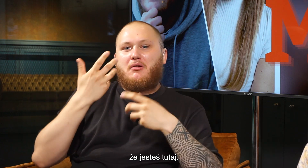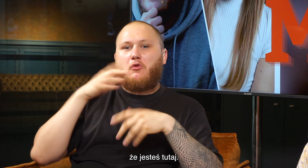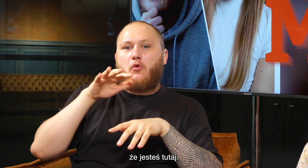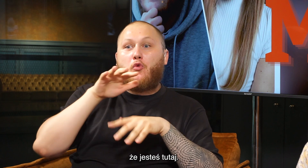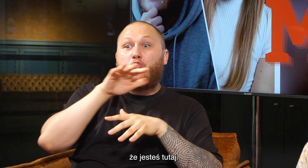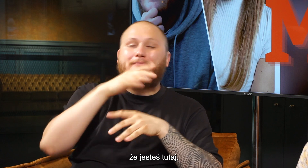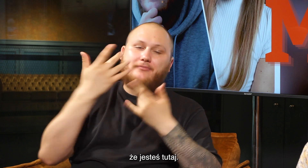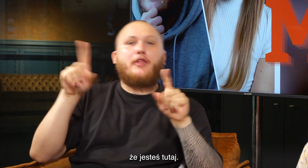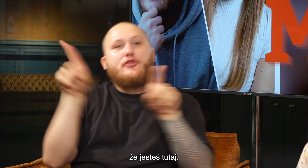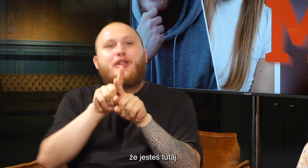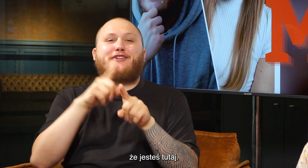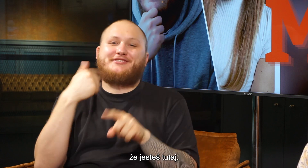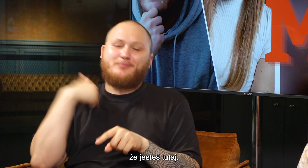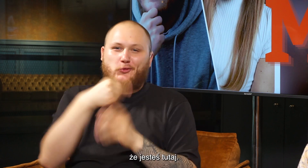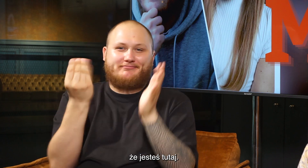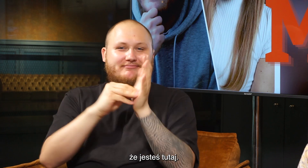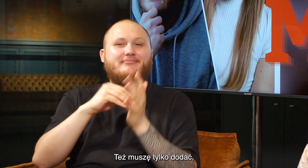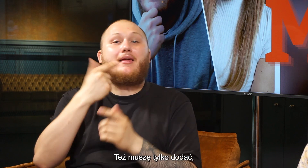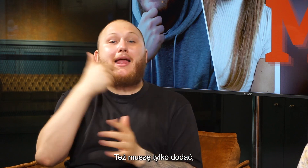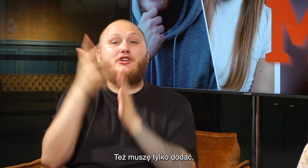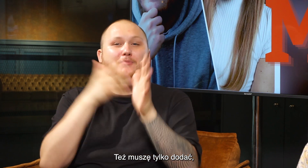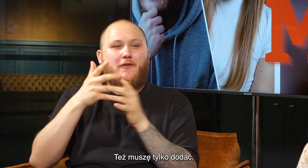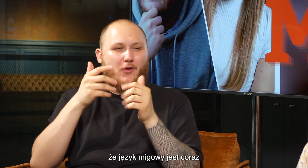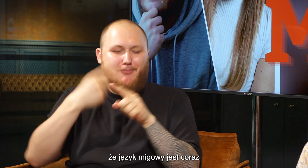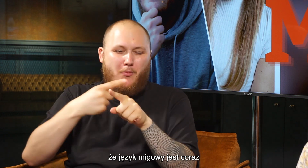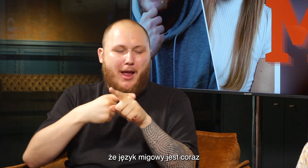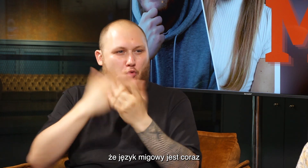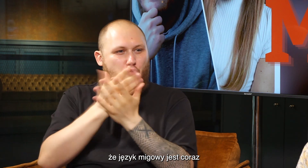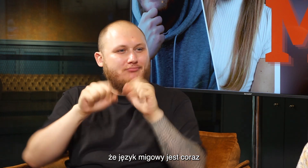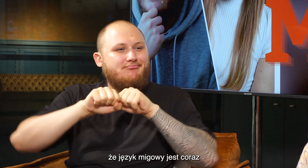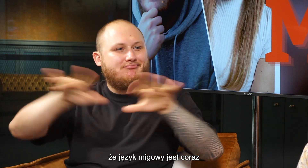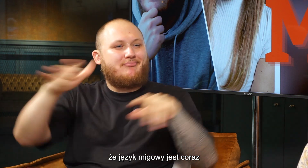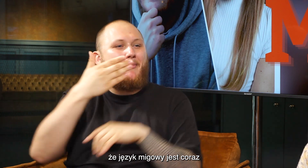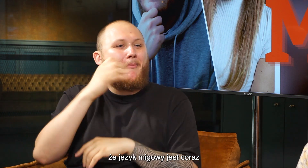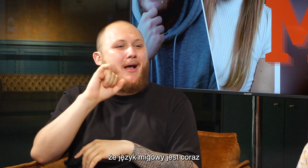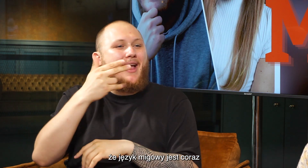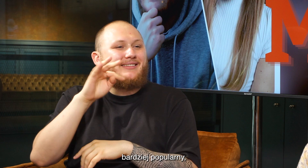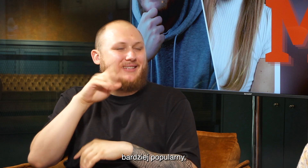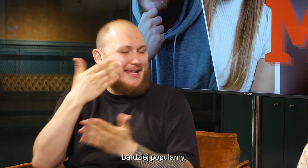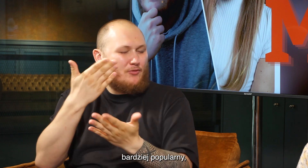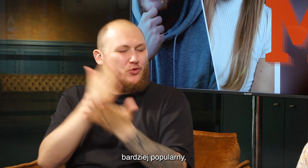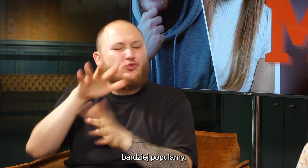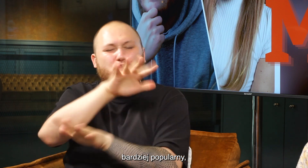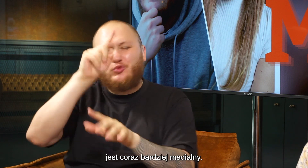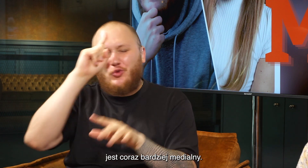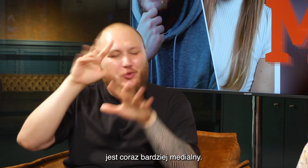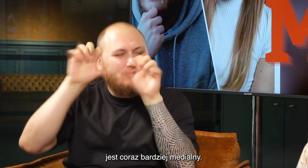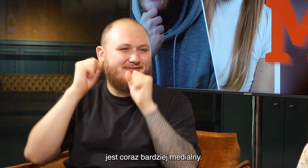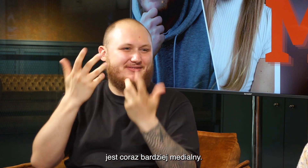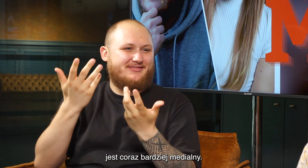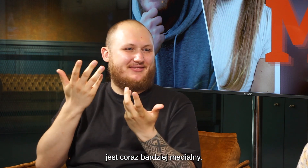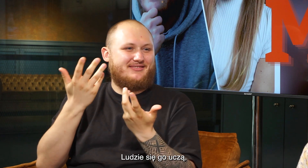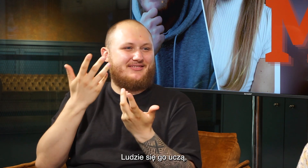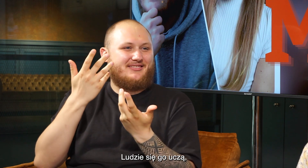nie wiem, że jesteś tutaj. Też muszę tylko dodać, że język migowy jest coraz bardziej popularny, jest coraz